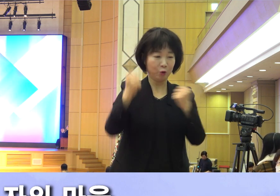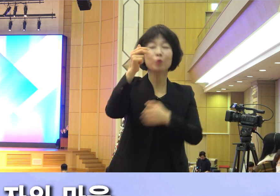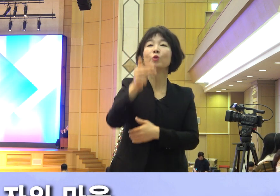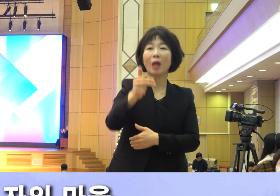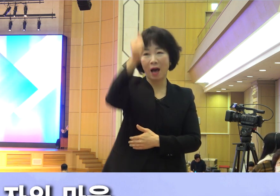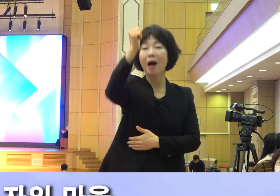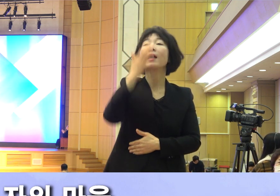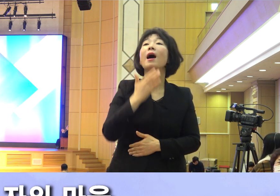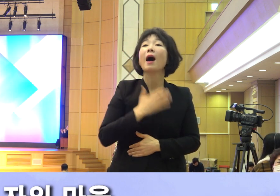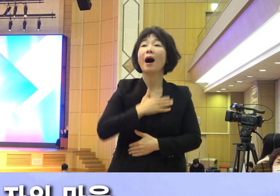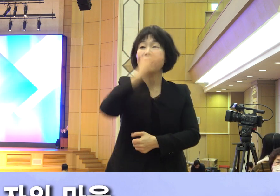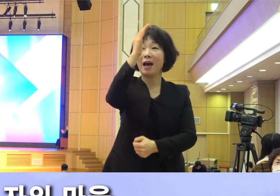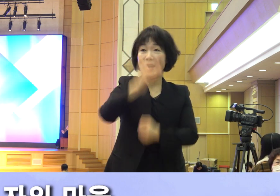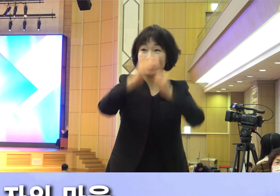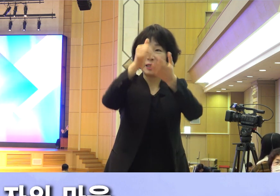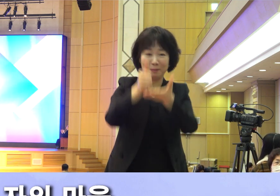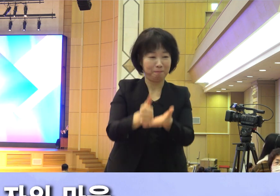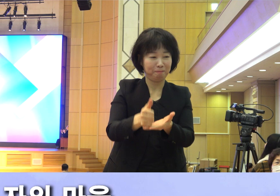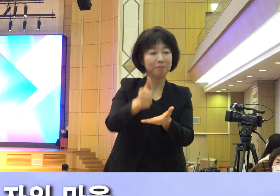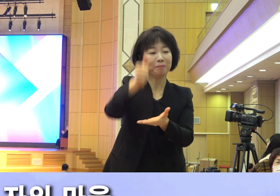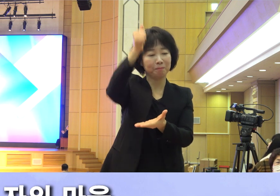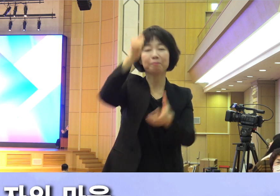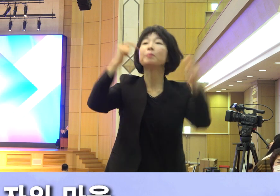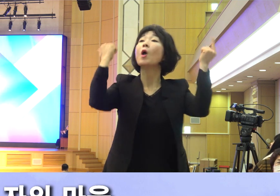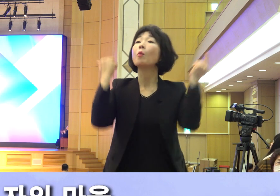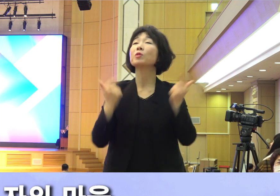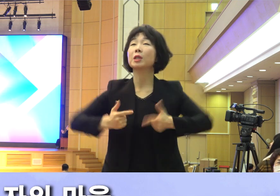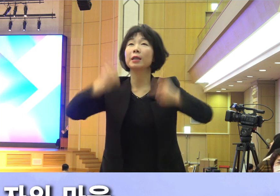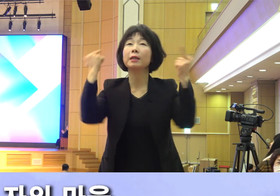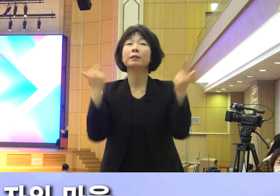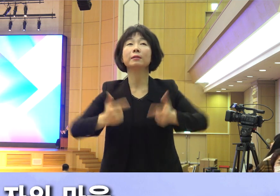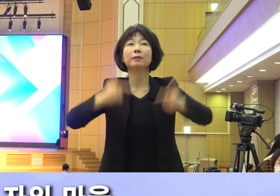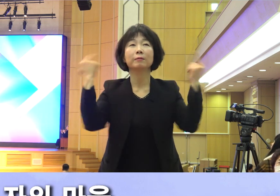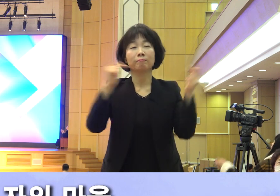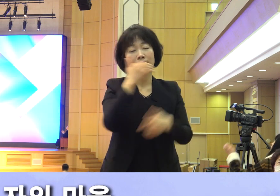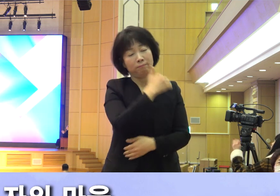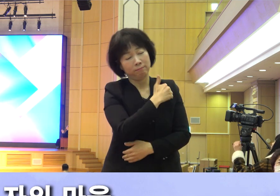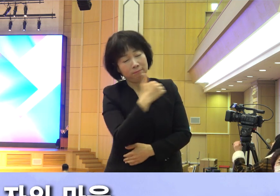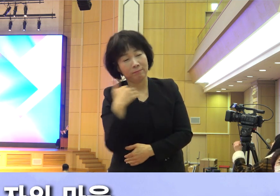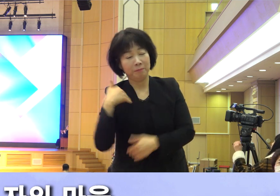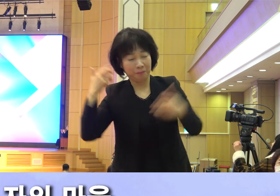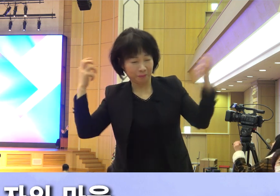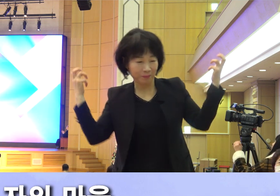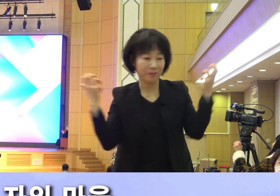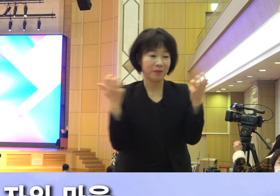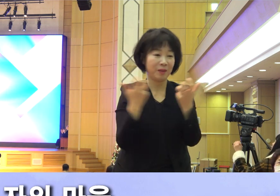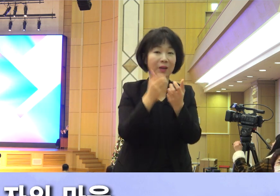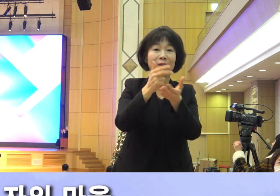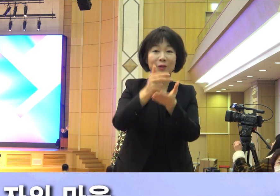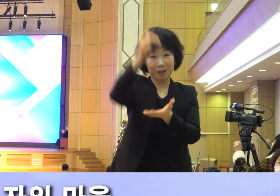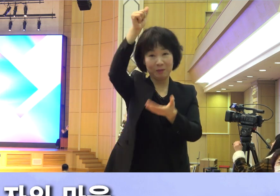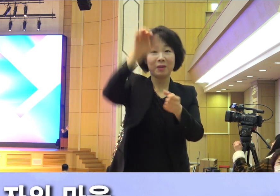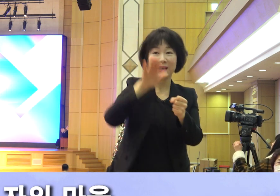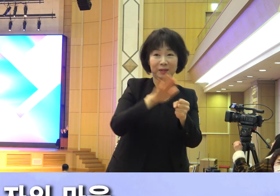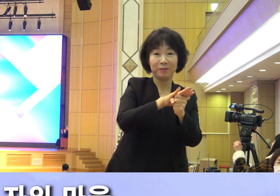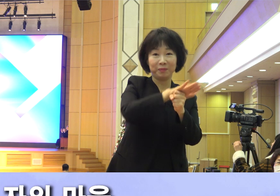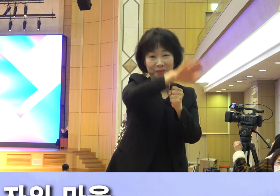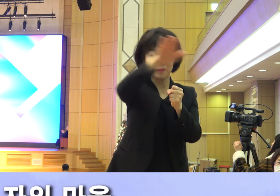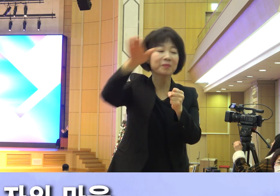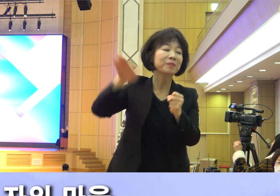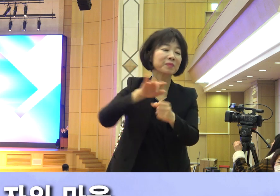살아계신 주 나의 하나님 언제나 넘치는 주의 사랑으로 내